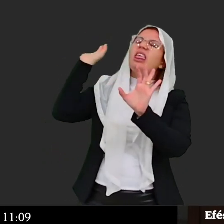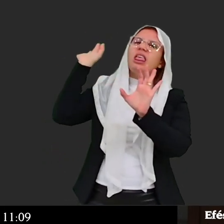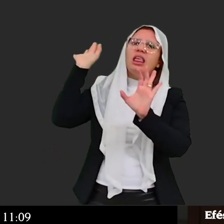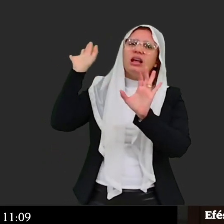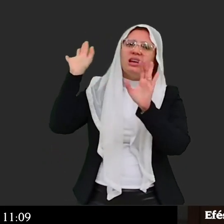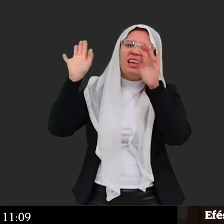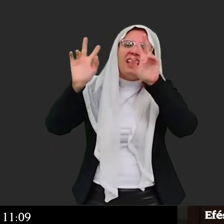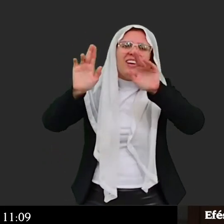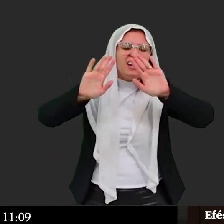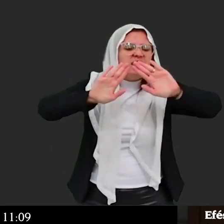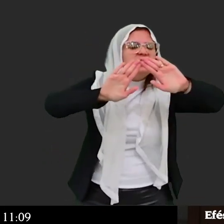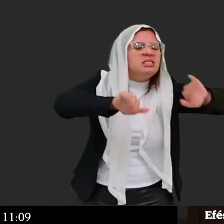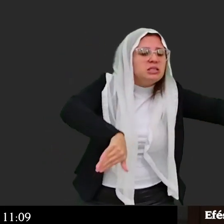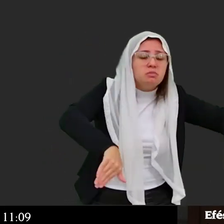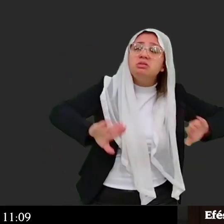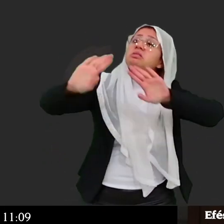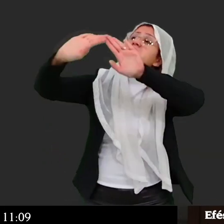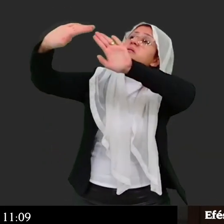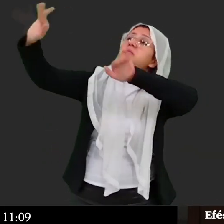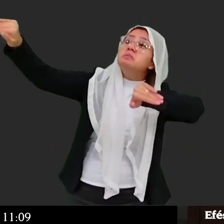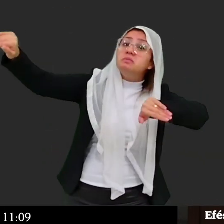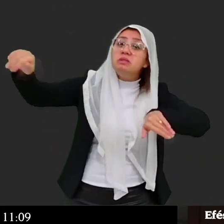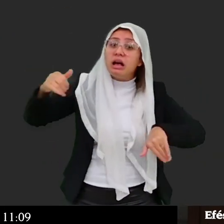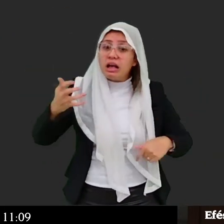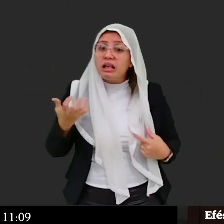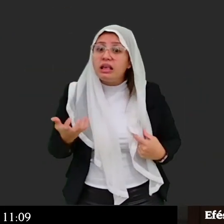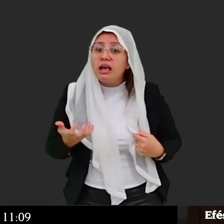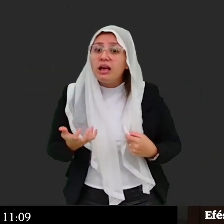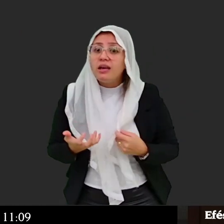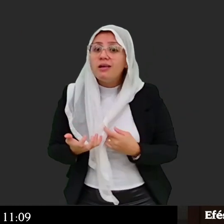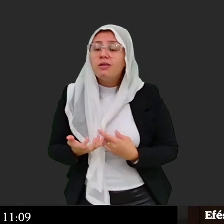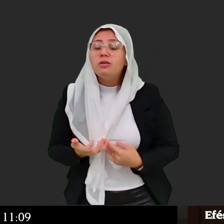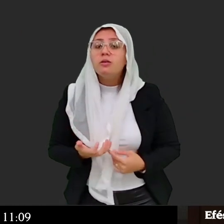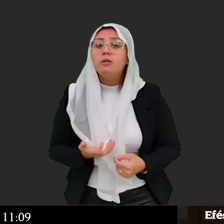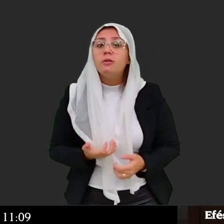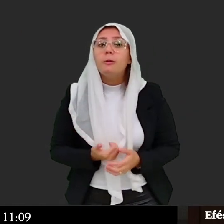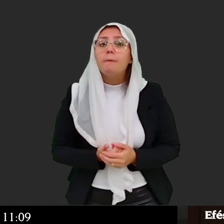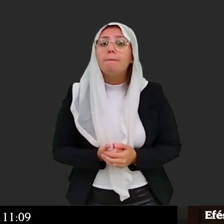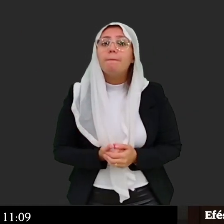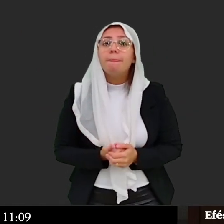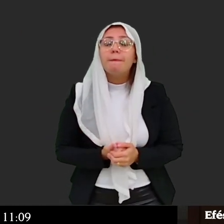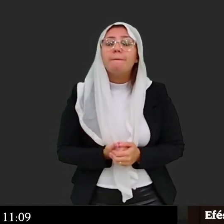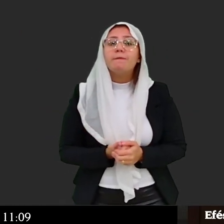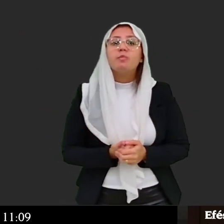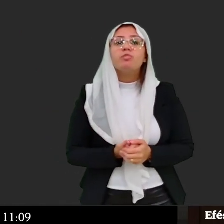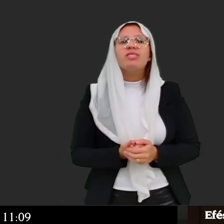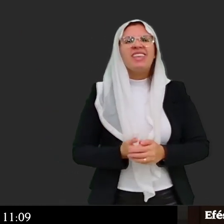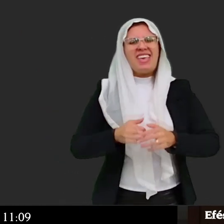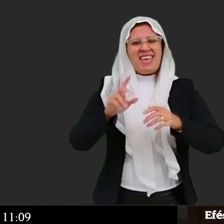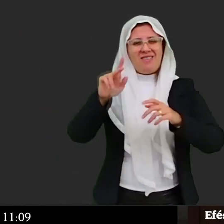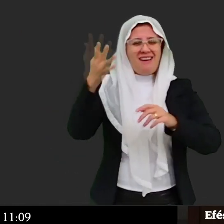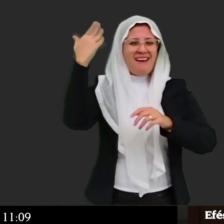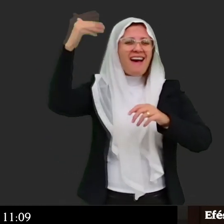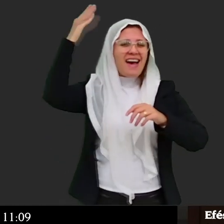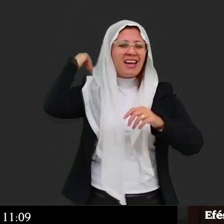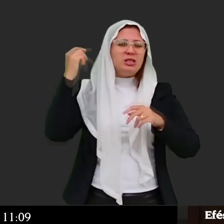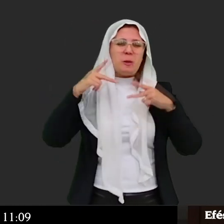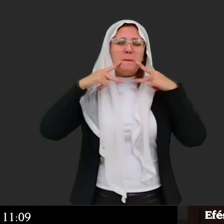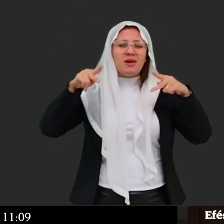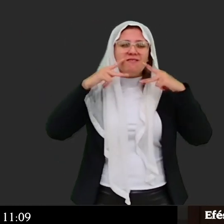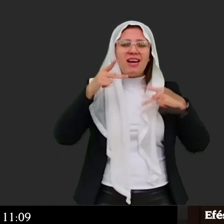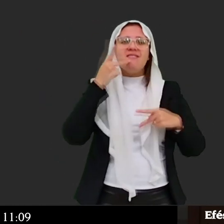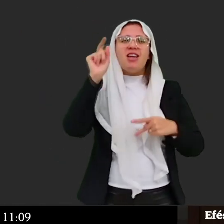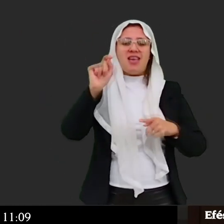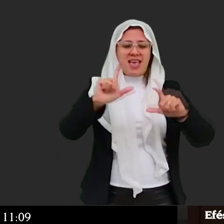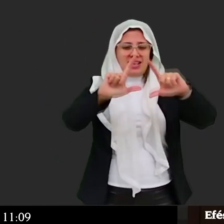Olha, irmãos, que o Senhor, usando de um dos profetas, dizia que Israel havia divorciado-se do Senhor.